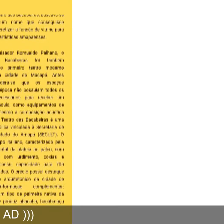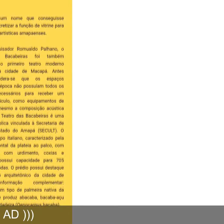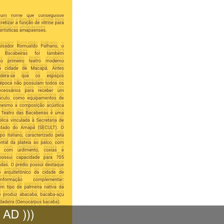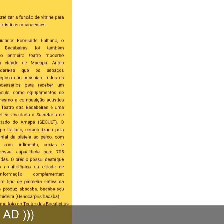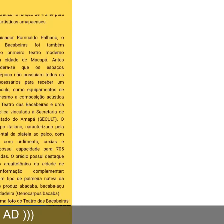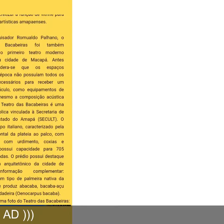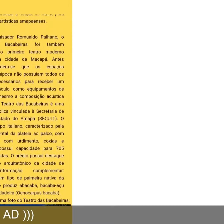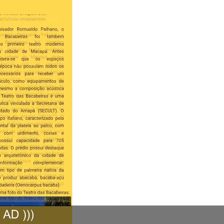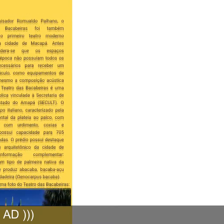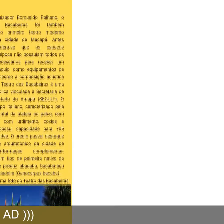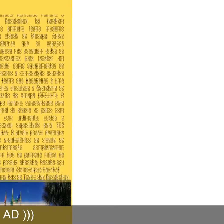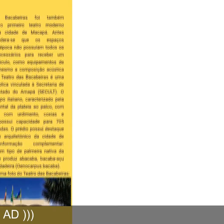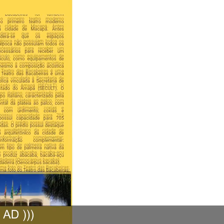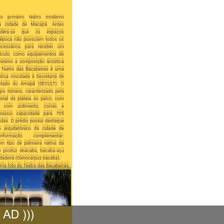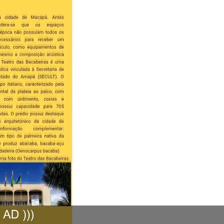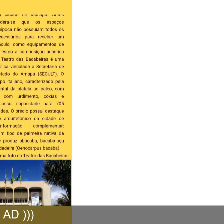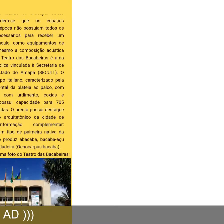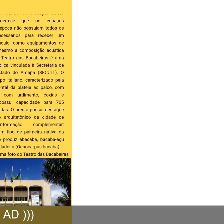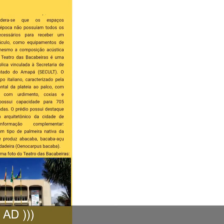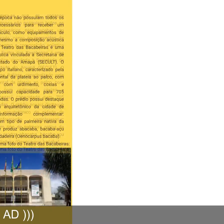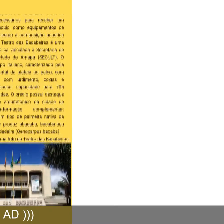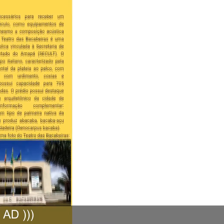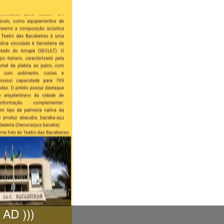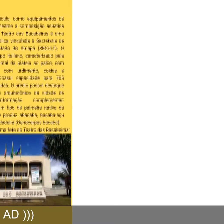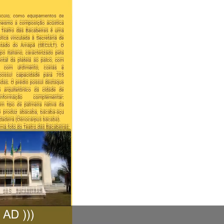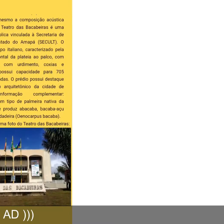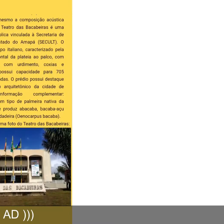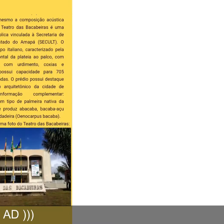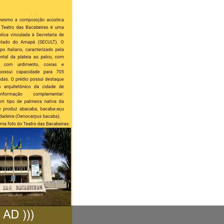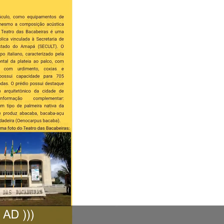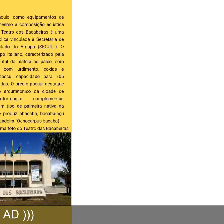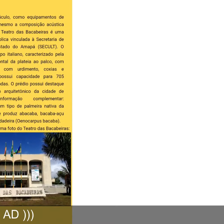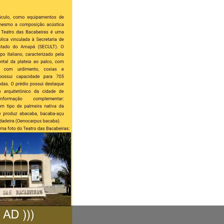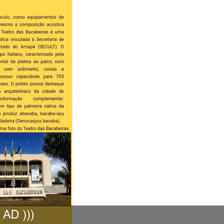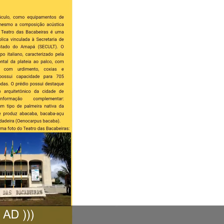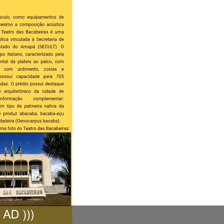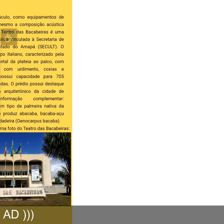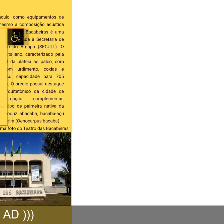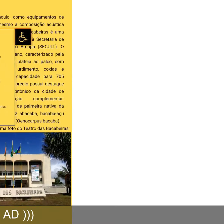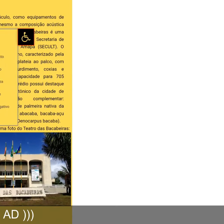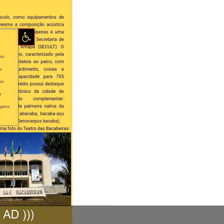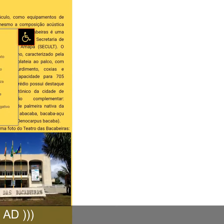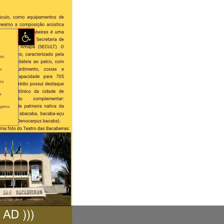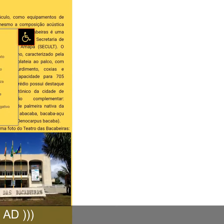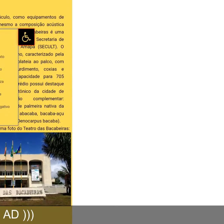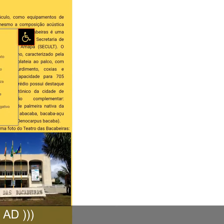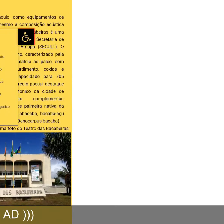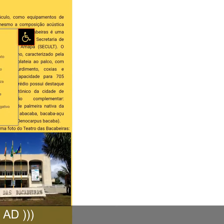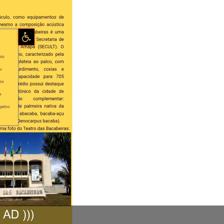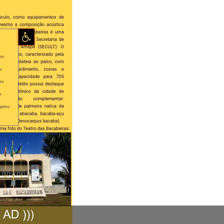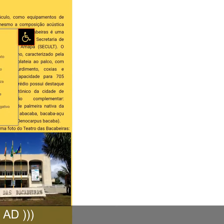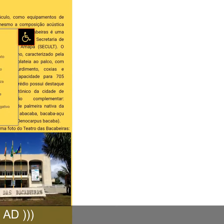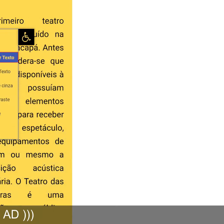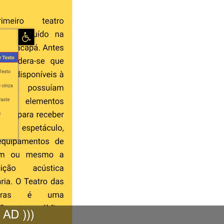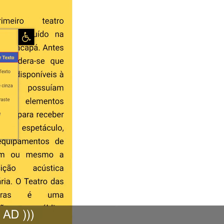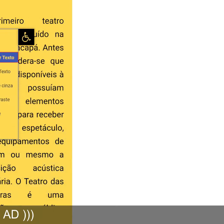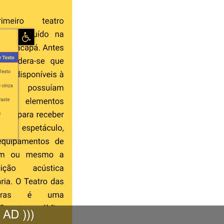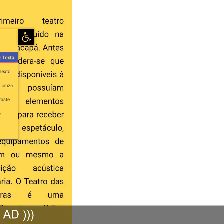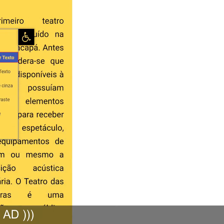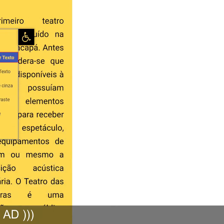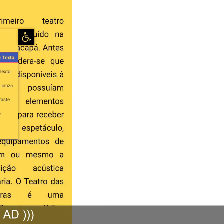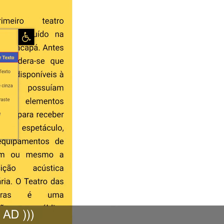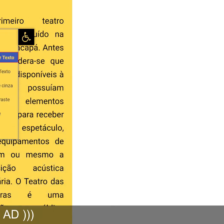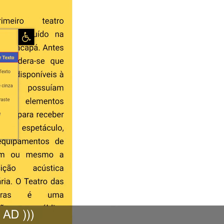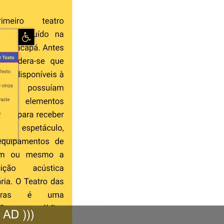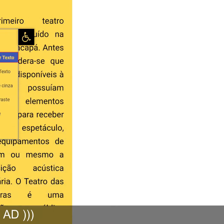pesquisa intitulada aspectos históricos da construção do teatro das Bacabeiras um recurso da memória da cena cultural